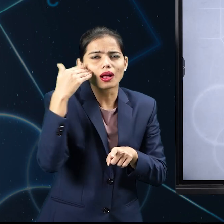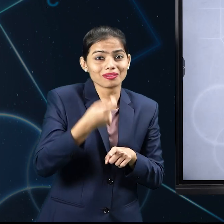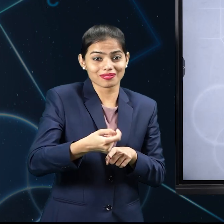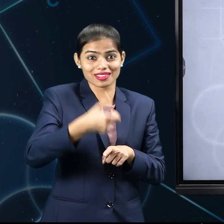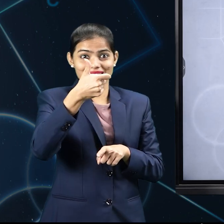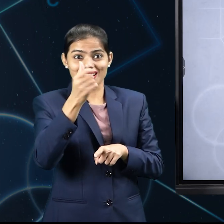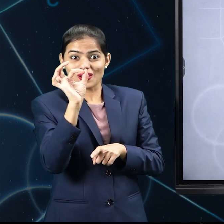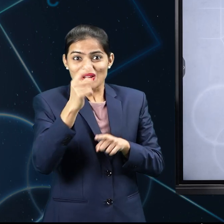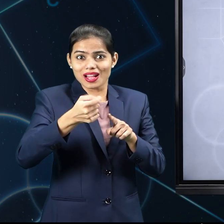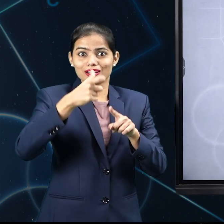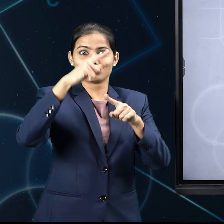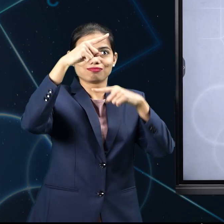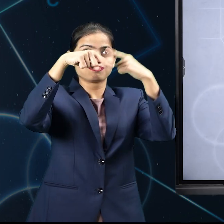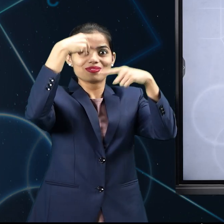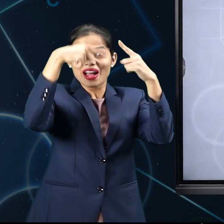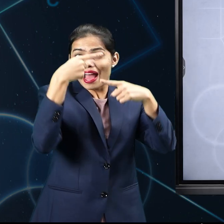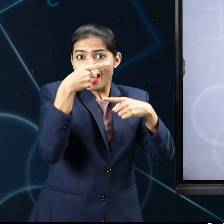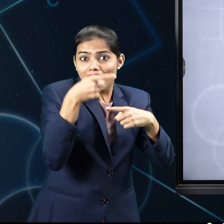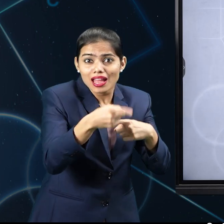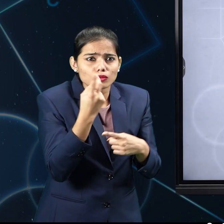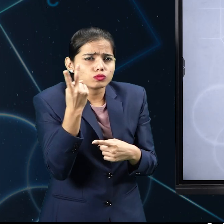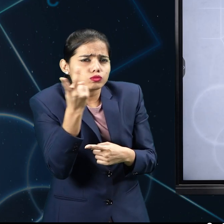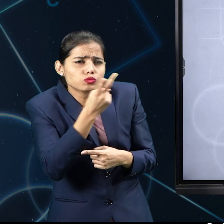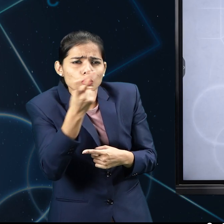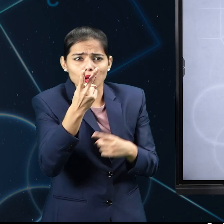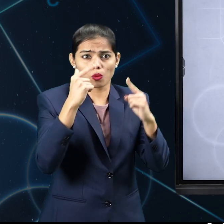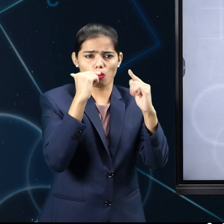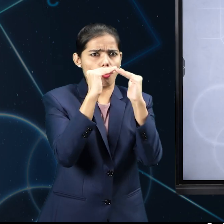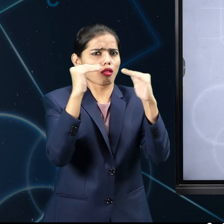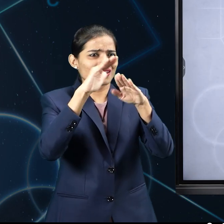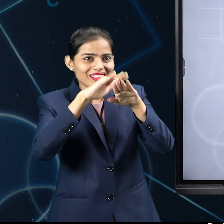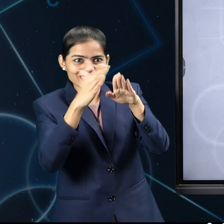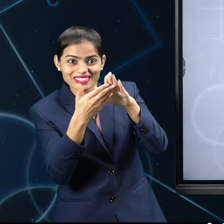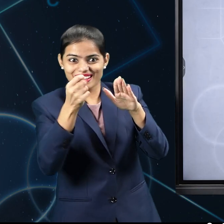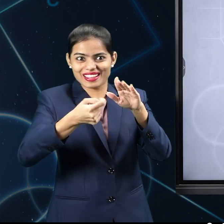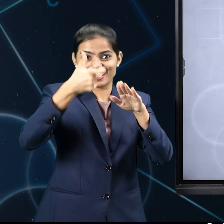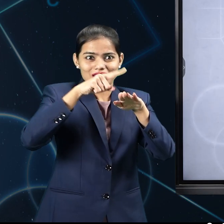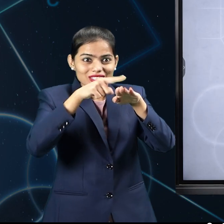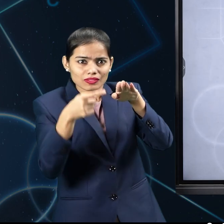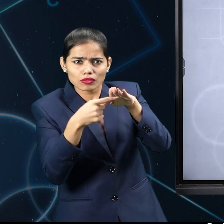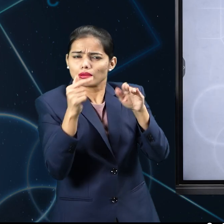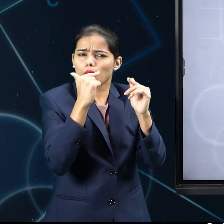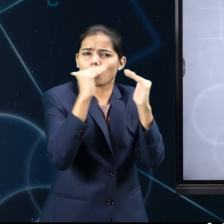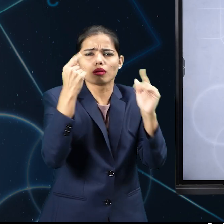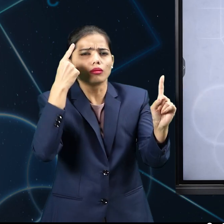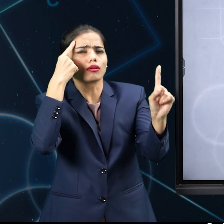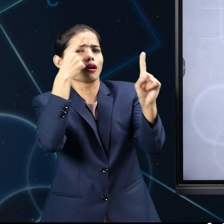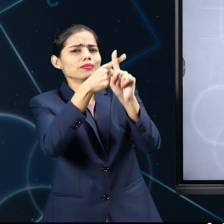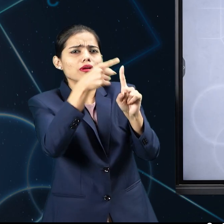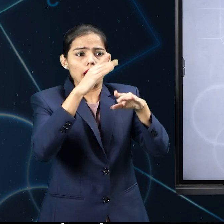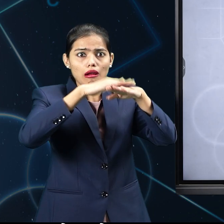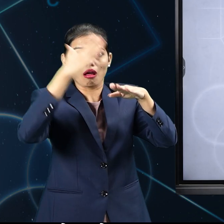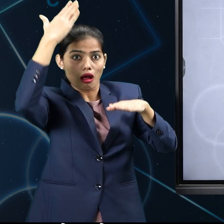सांप्रदायिक संभाव्यतेशी संबंधित उदाहरण पाहूया. उदाहरणार्थ, जेव्हा आपण एक निष्पक्ष नाणे